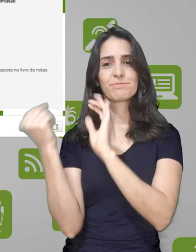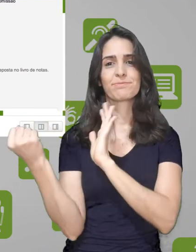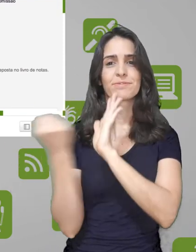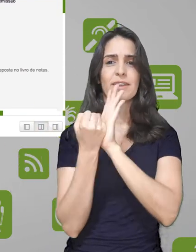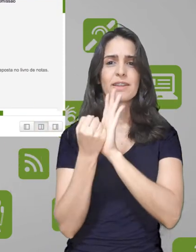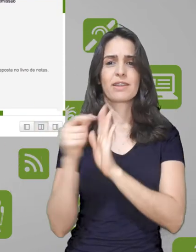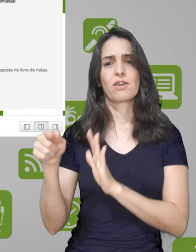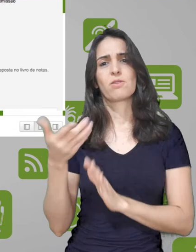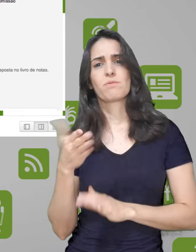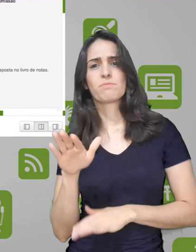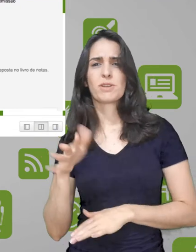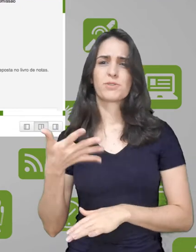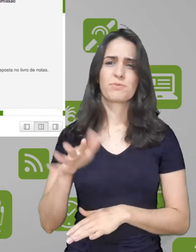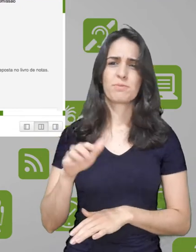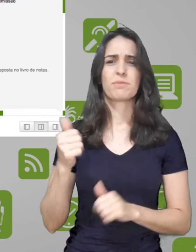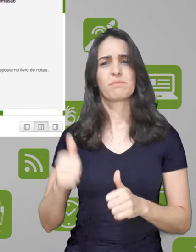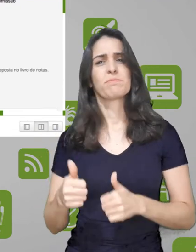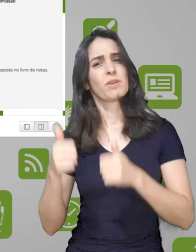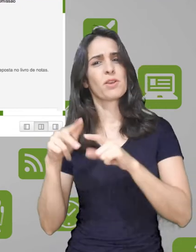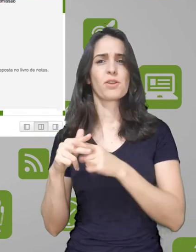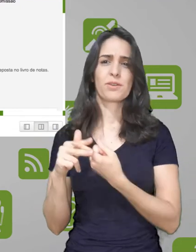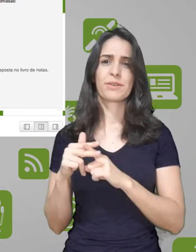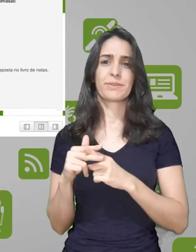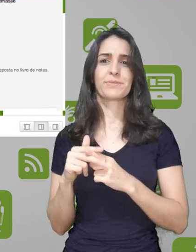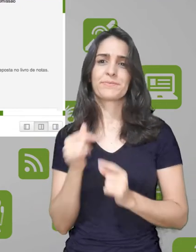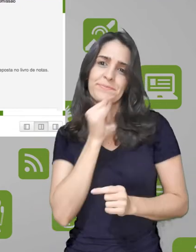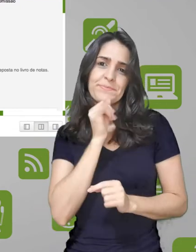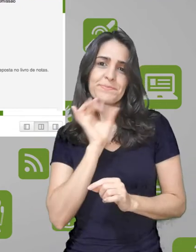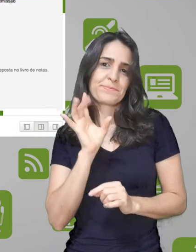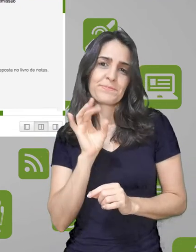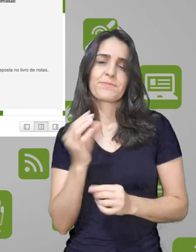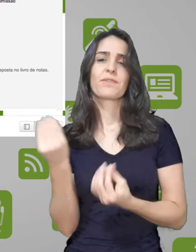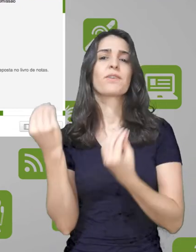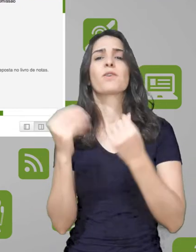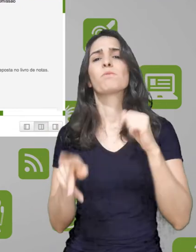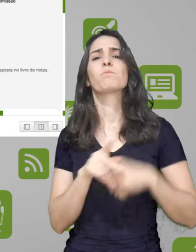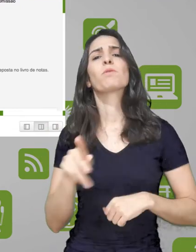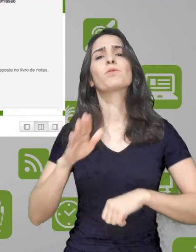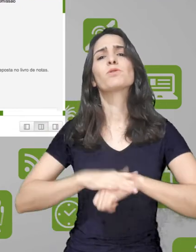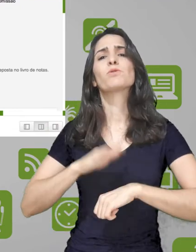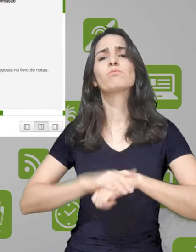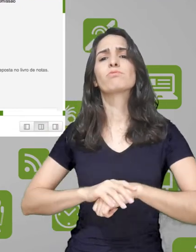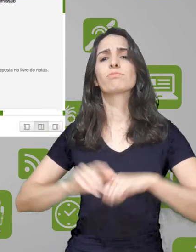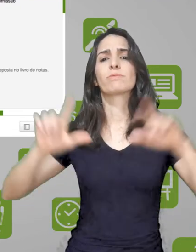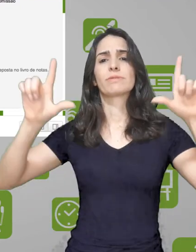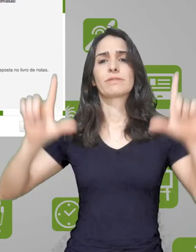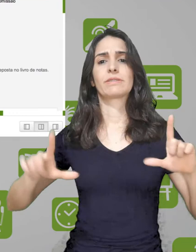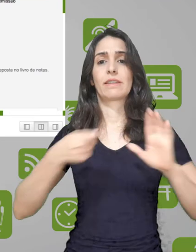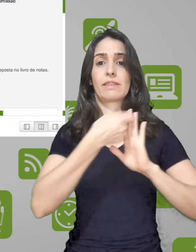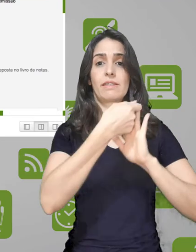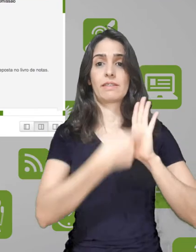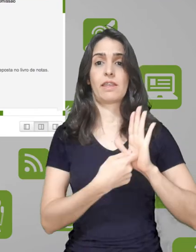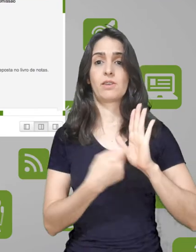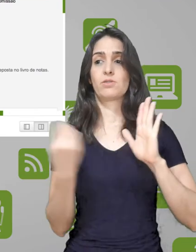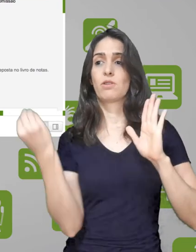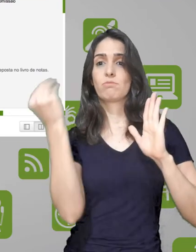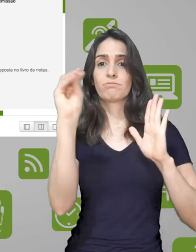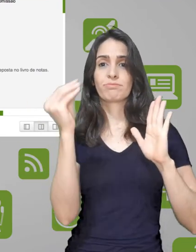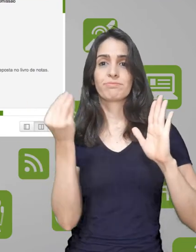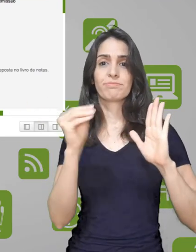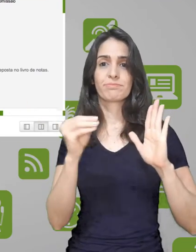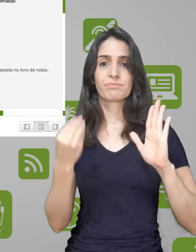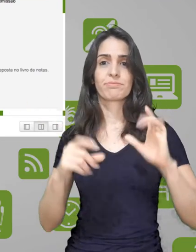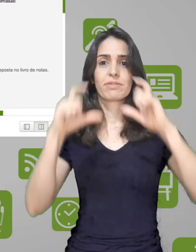ou então essa aqui que não tá muito legal essa aqui que tem que reformular um exemplo né o professor pode deixar claro